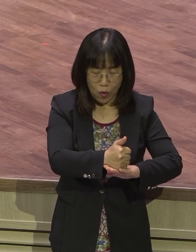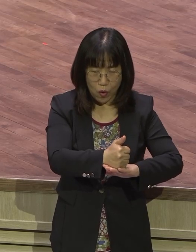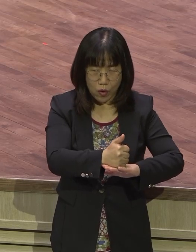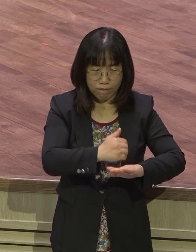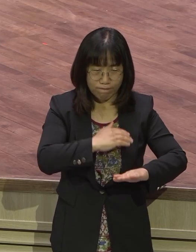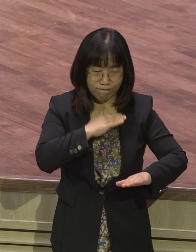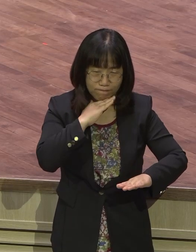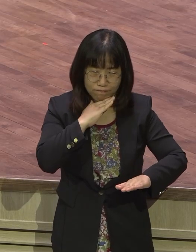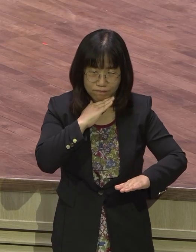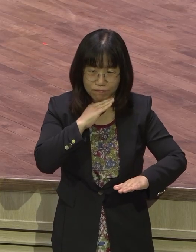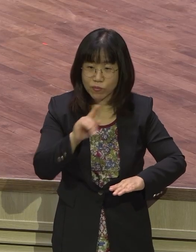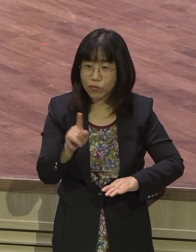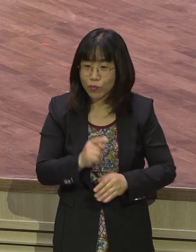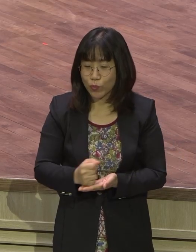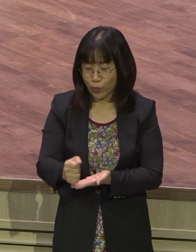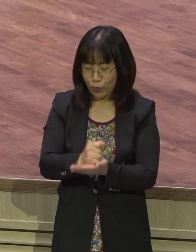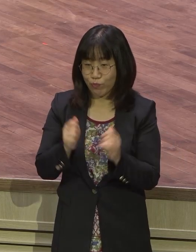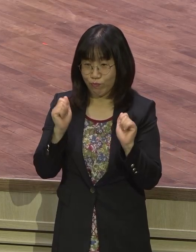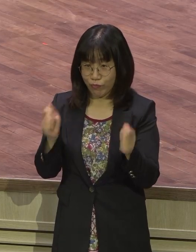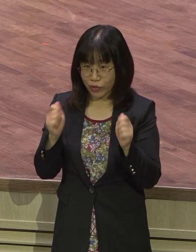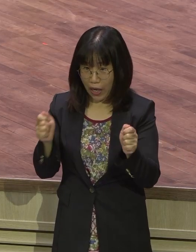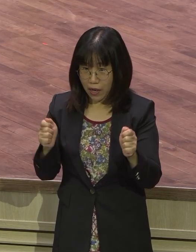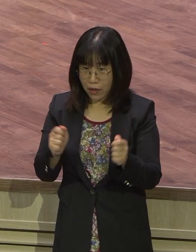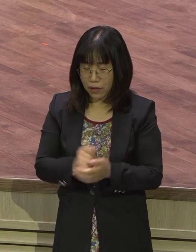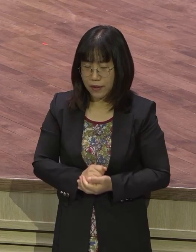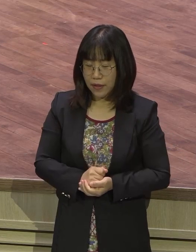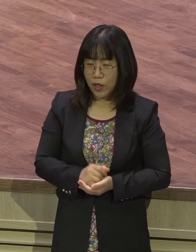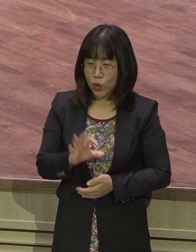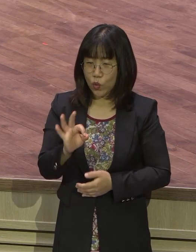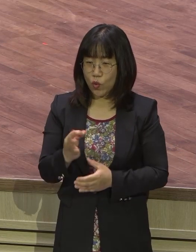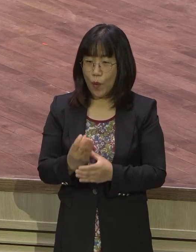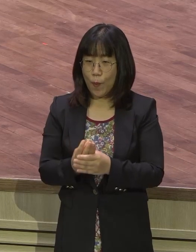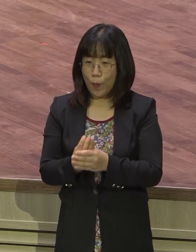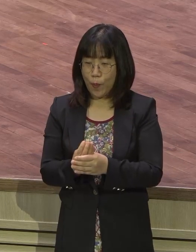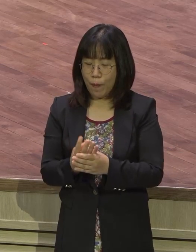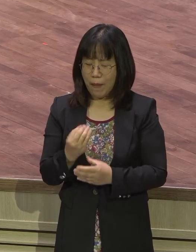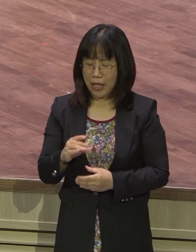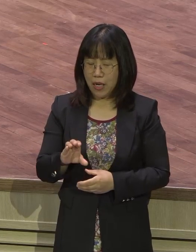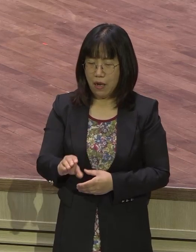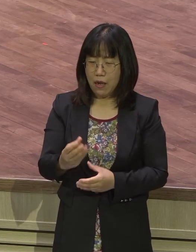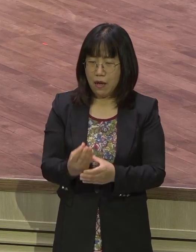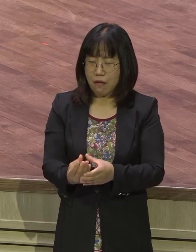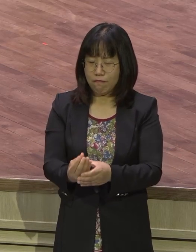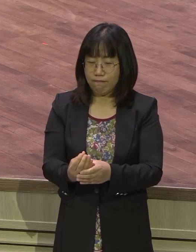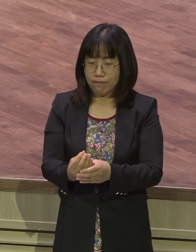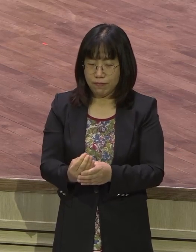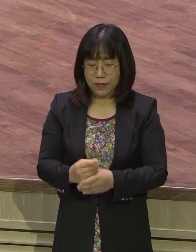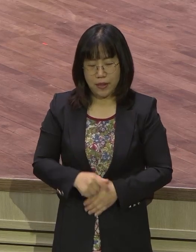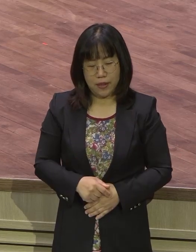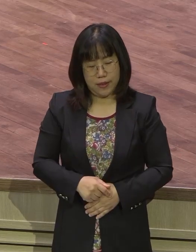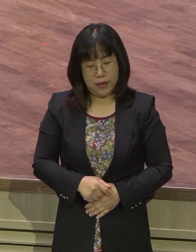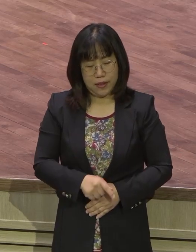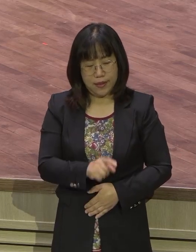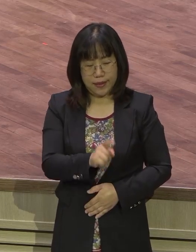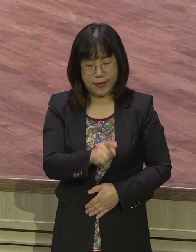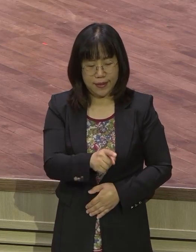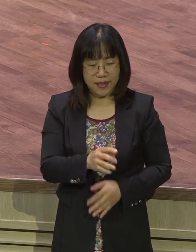무당들이 말이죠. 복체를 많이 받게 하는 말이 뭐라 그래요? 딱 잠시려면 어허